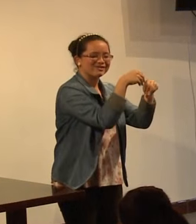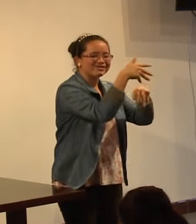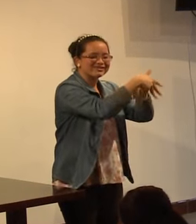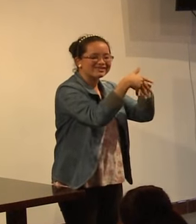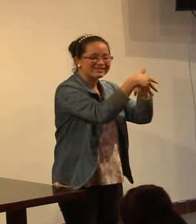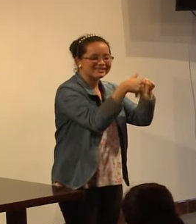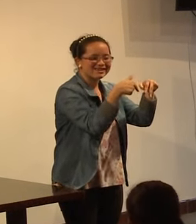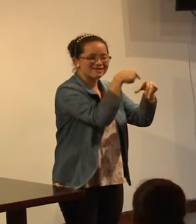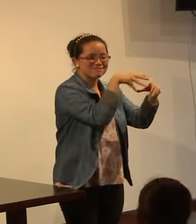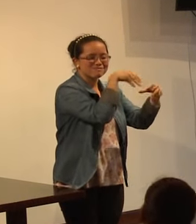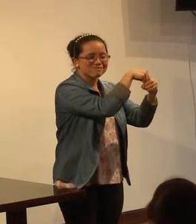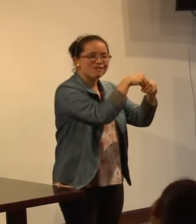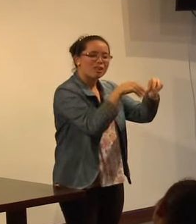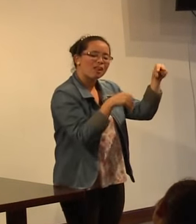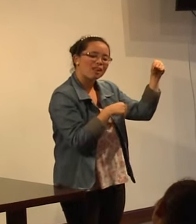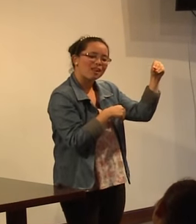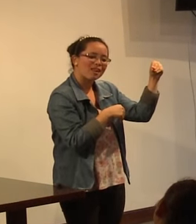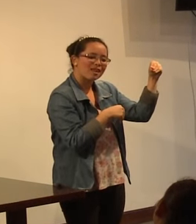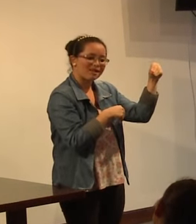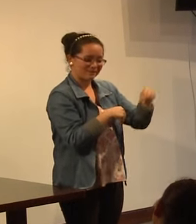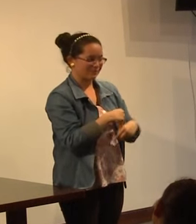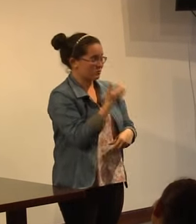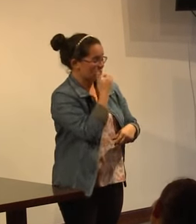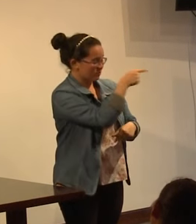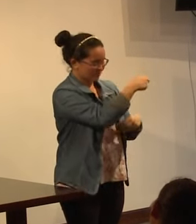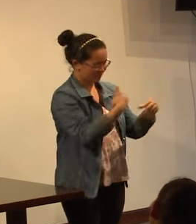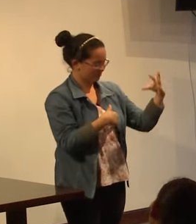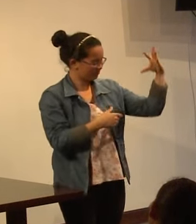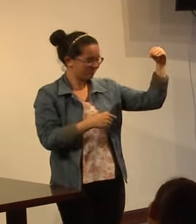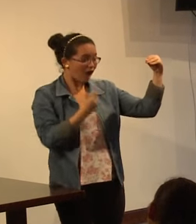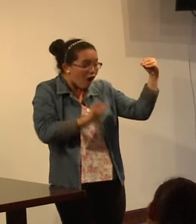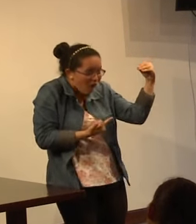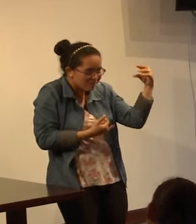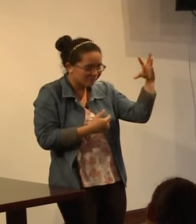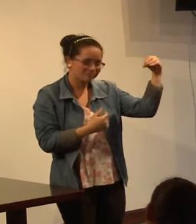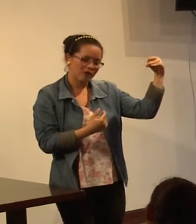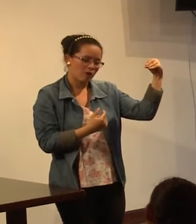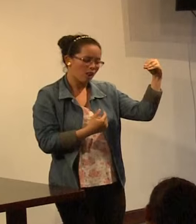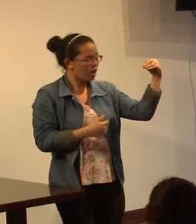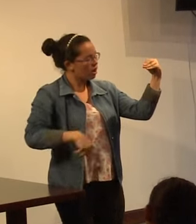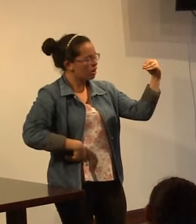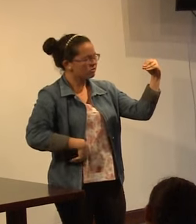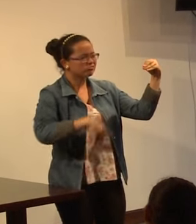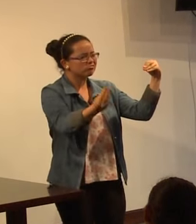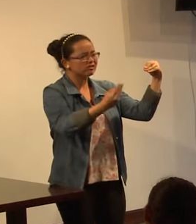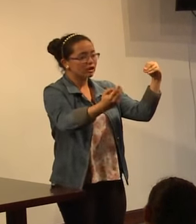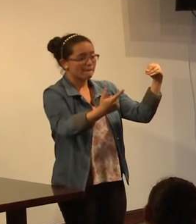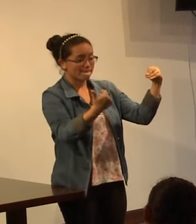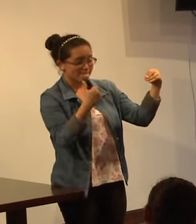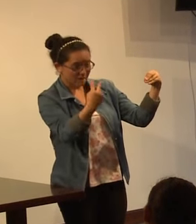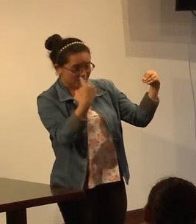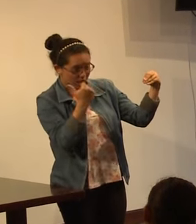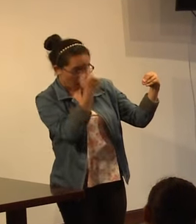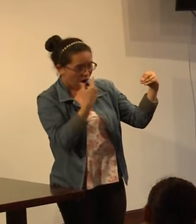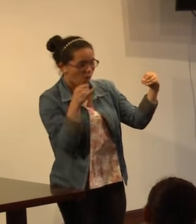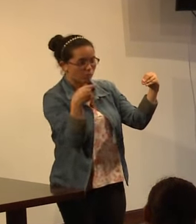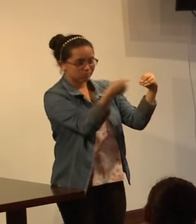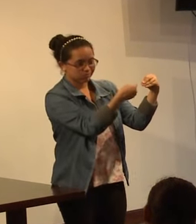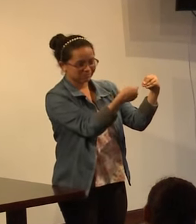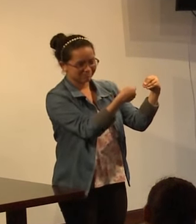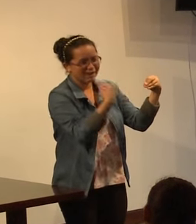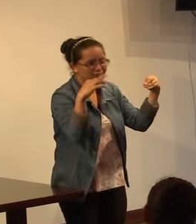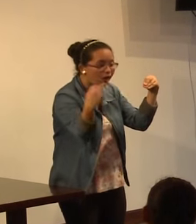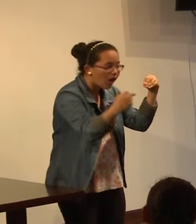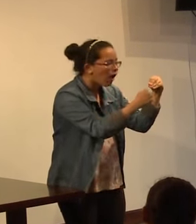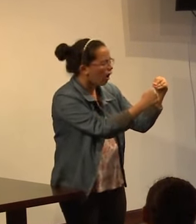mano en el títere empieza a hablar. Si yo tuviera un títere aquí en la mano y estuviera hablando con el títere, ¿ustedes qué estarían mirando? ¿Mi cara o mi mano? La